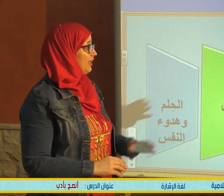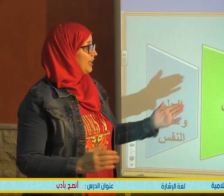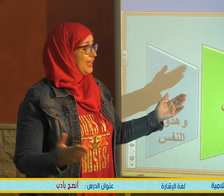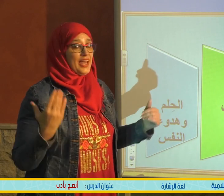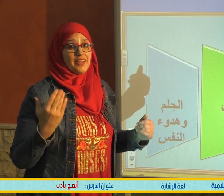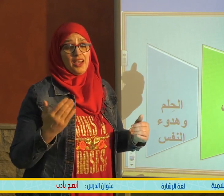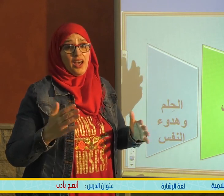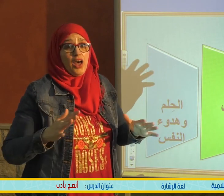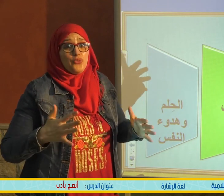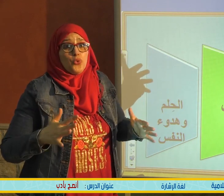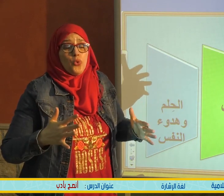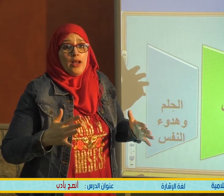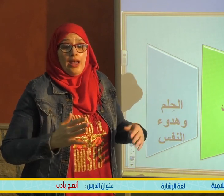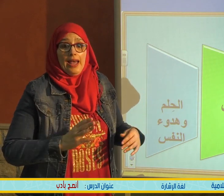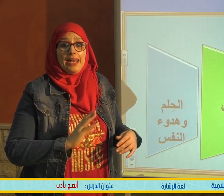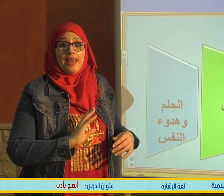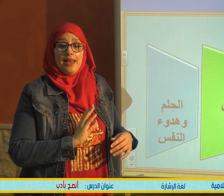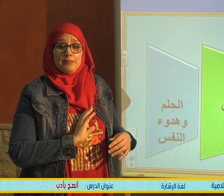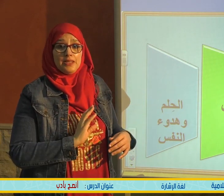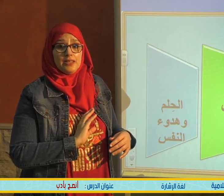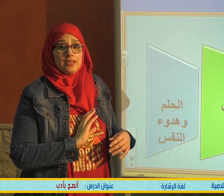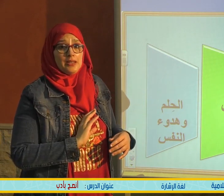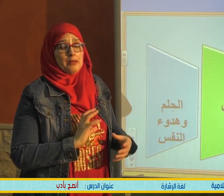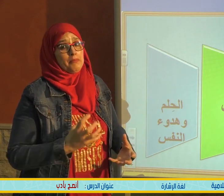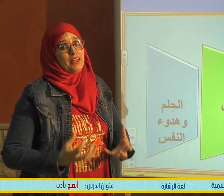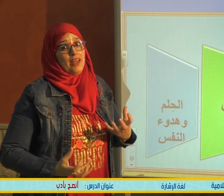كان يخاف على أبيه من العذاب،